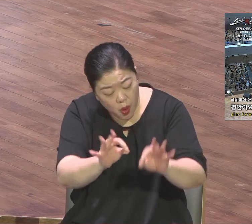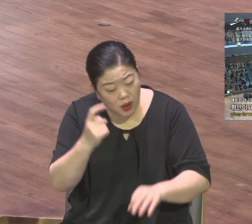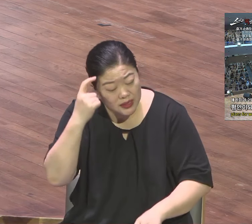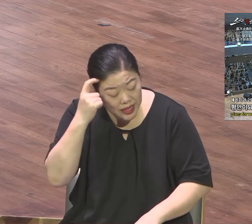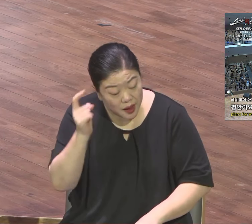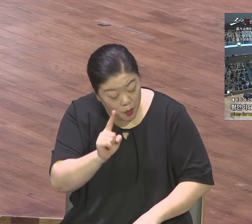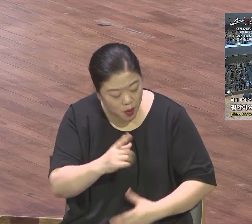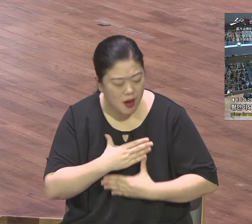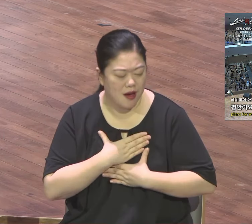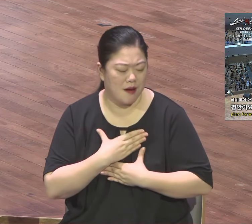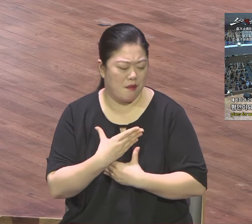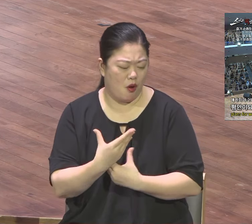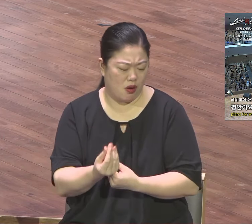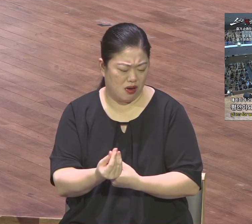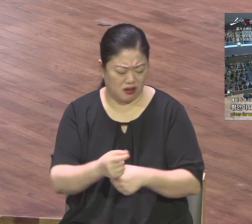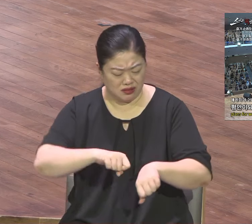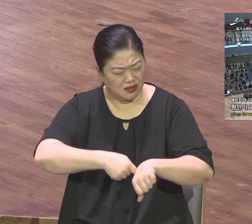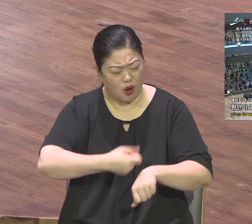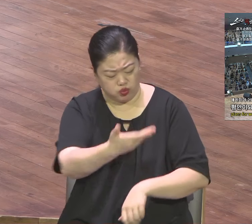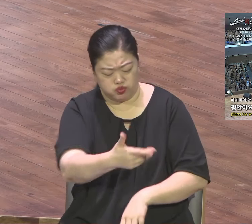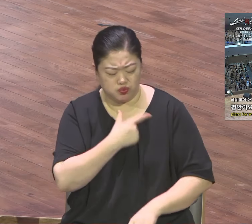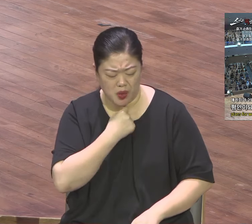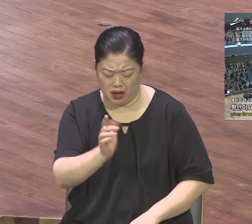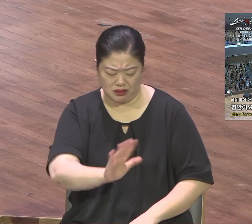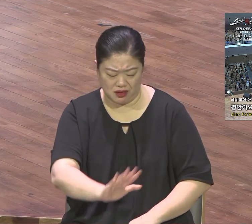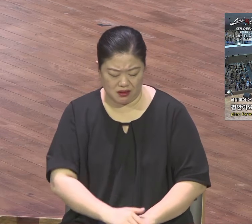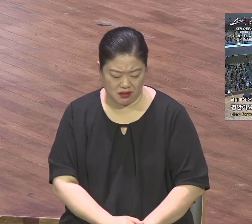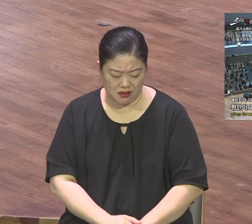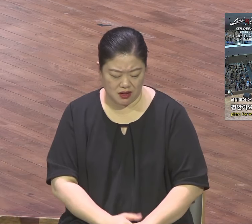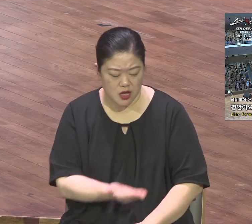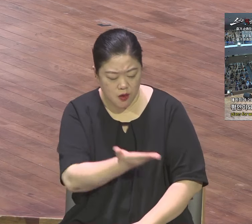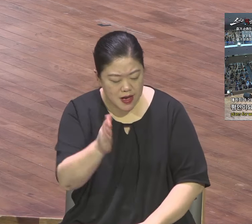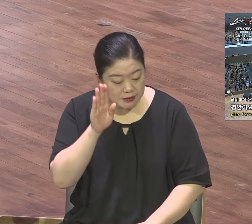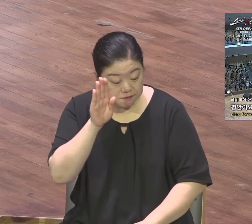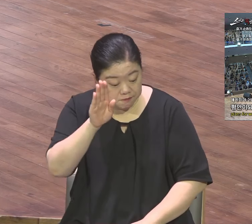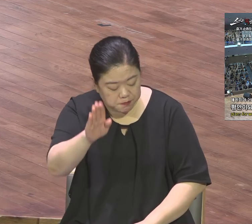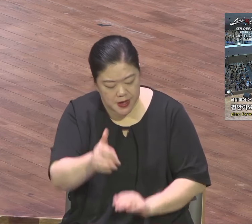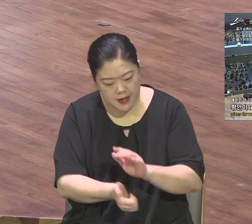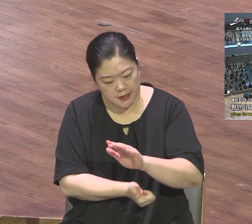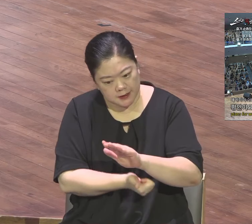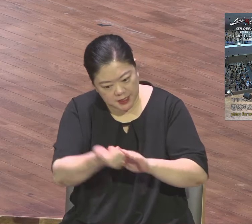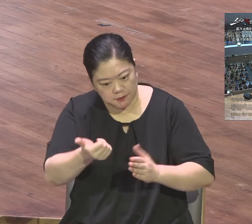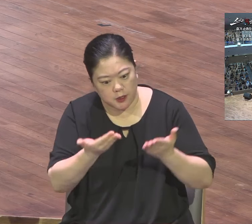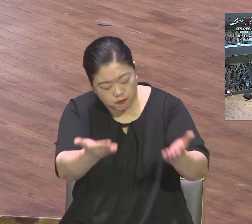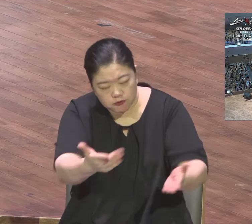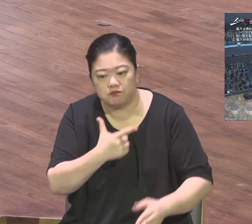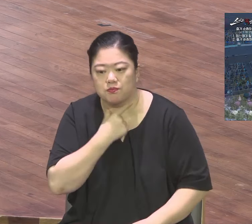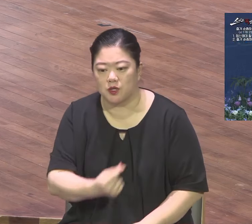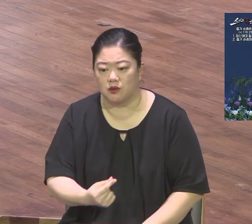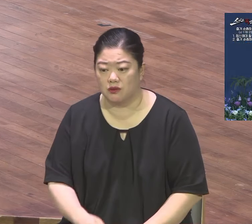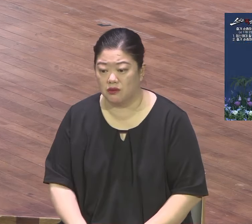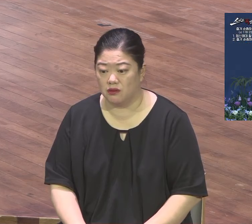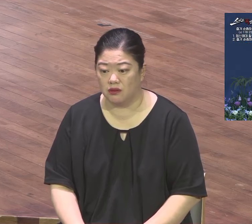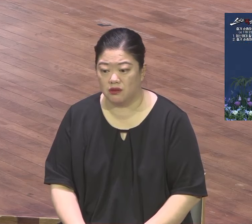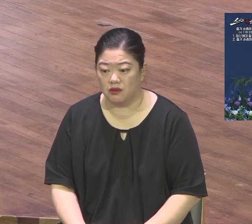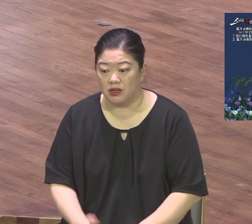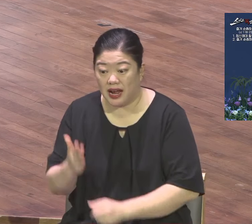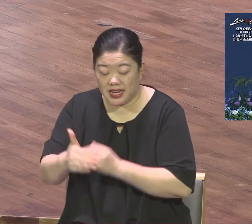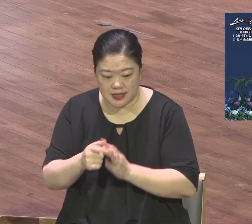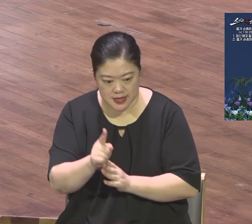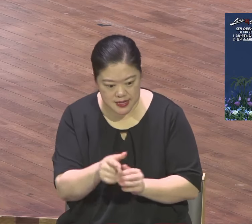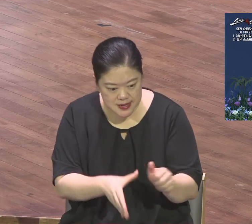평안이요 재앙이 아니니라. 너에게 미래와 희망을 주는 것이니라. 미래와 희망을 주는